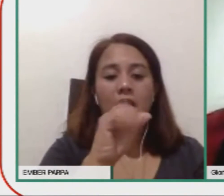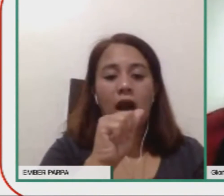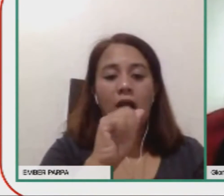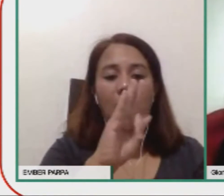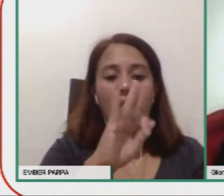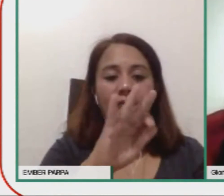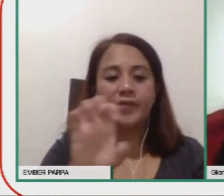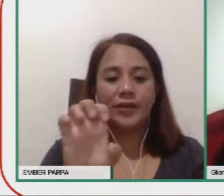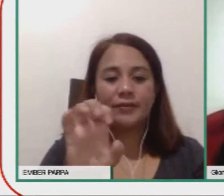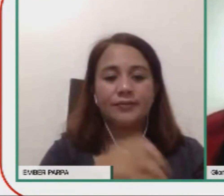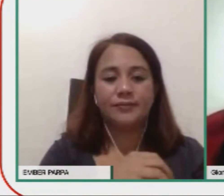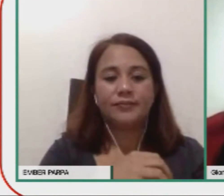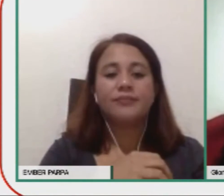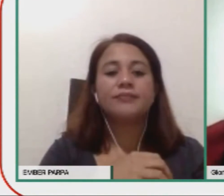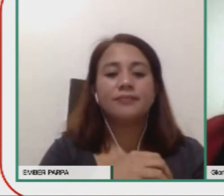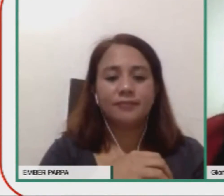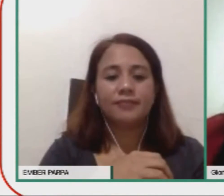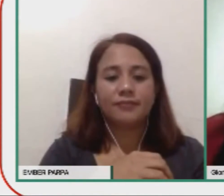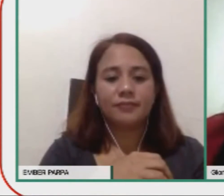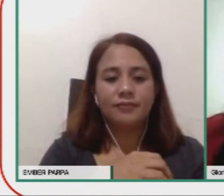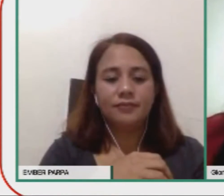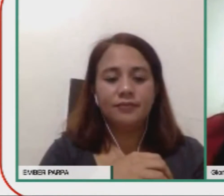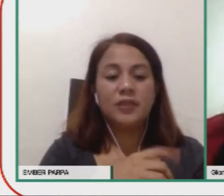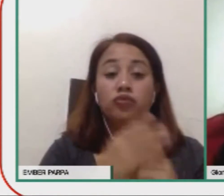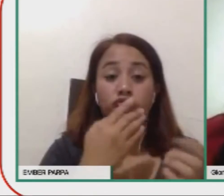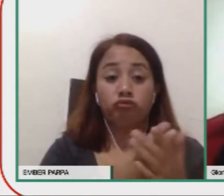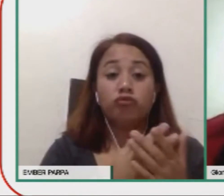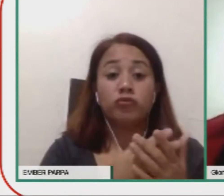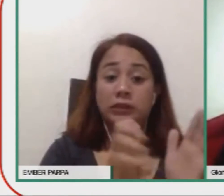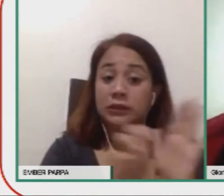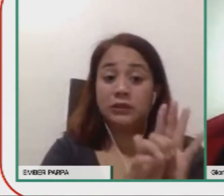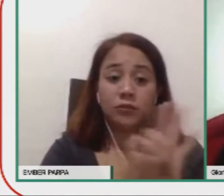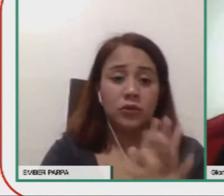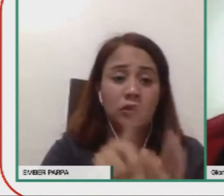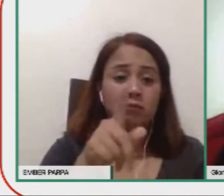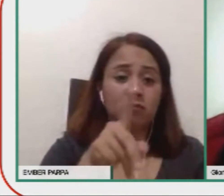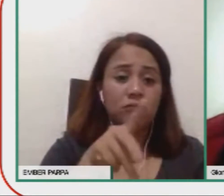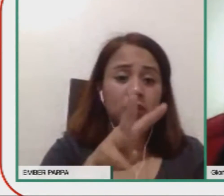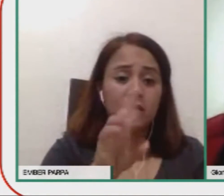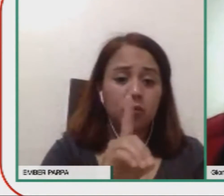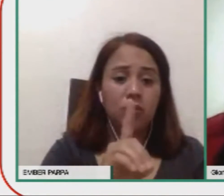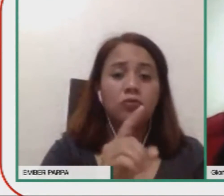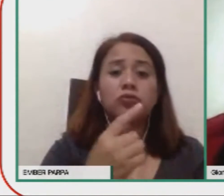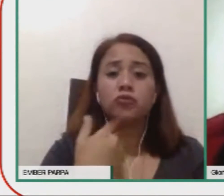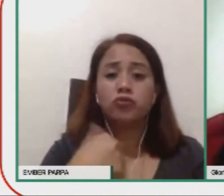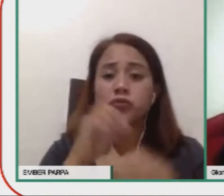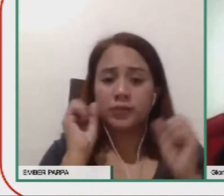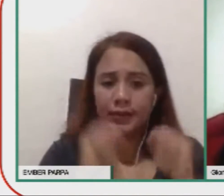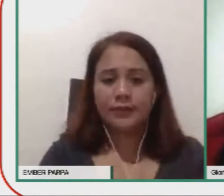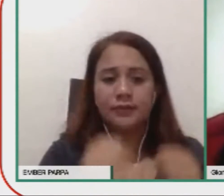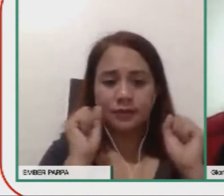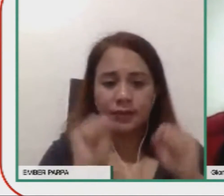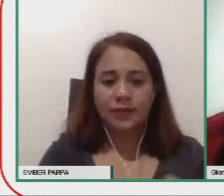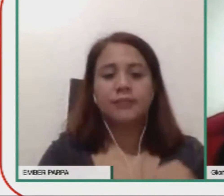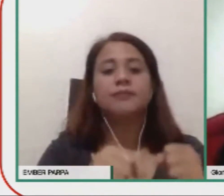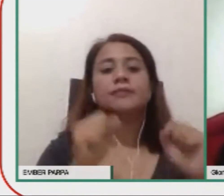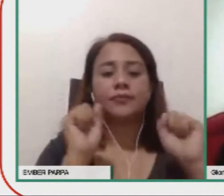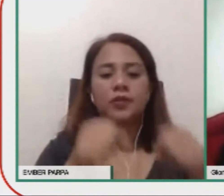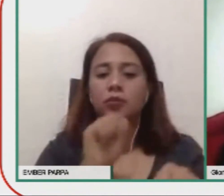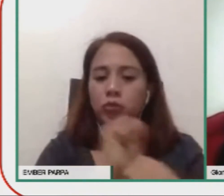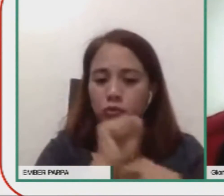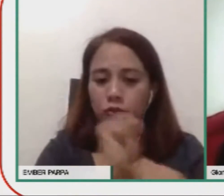are good examples of PWDs that we are capable to work at